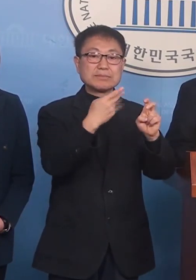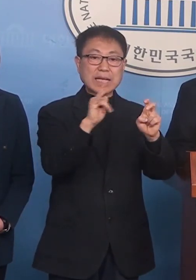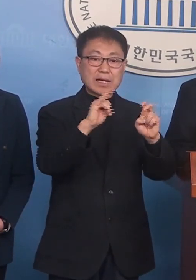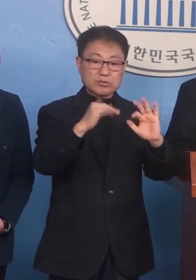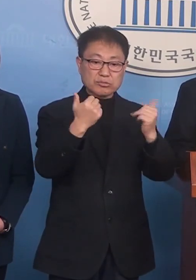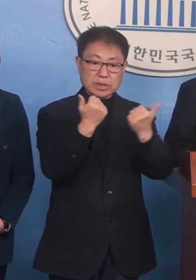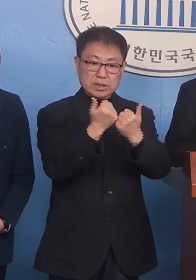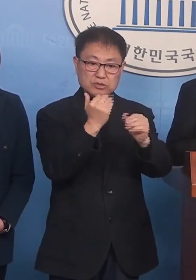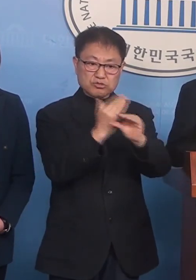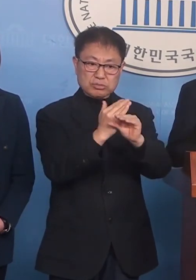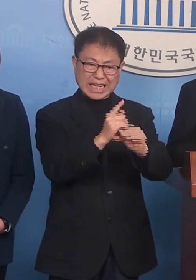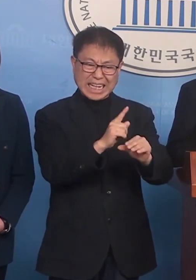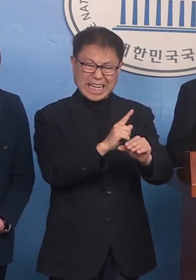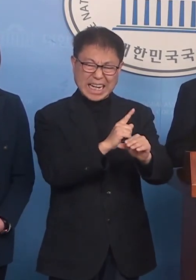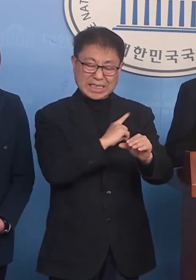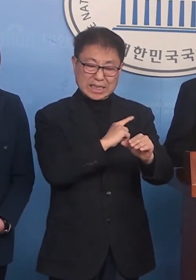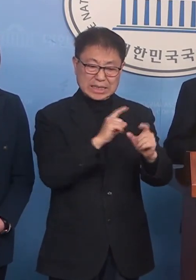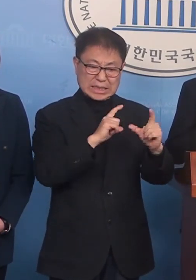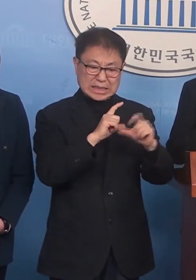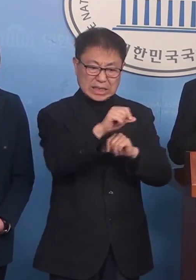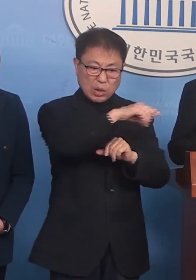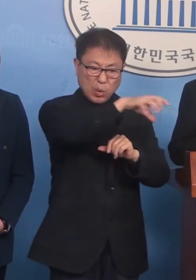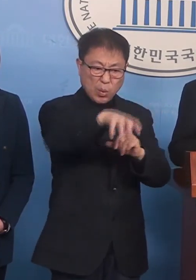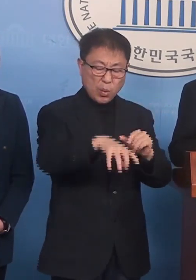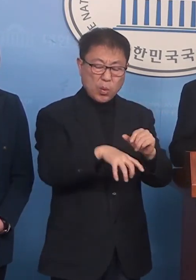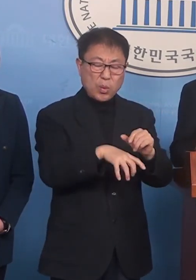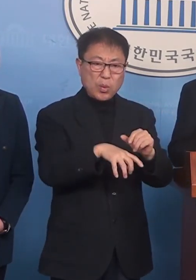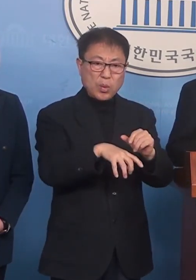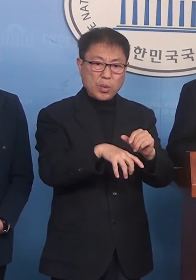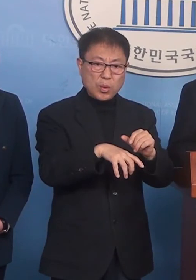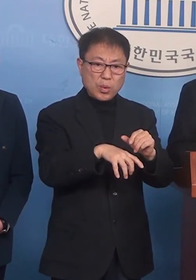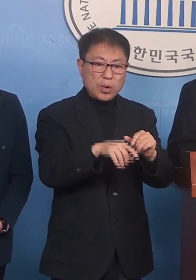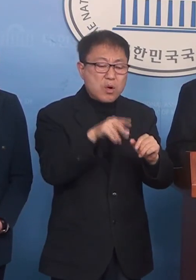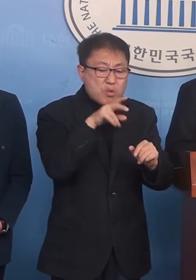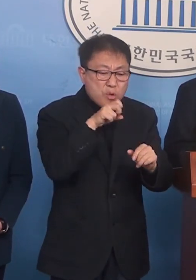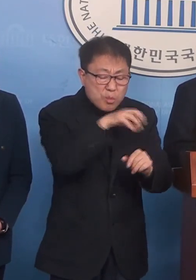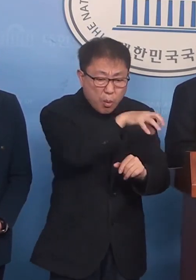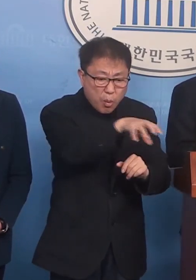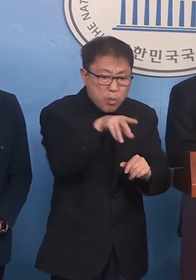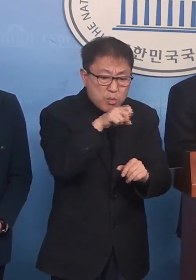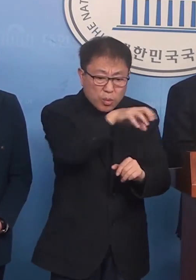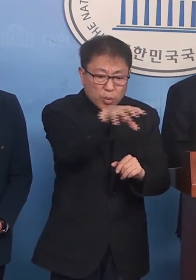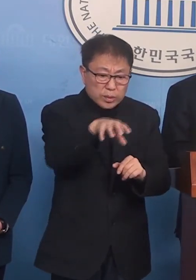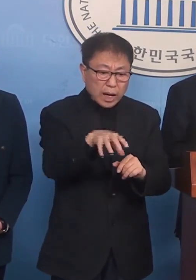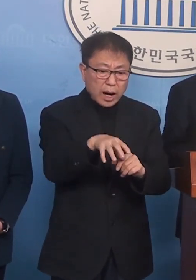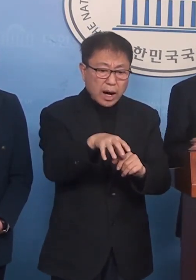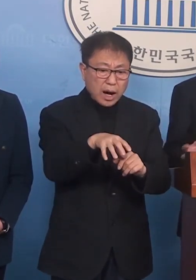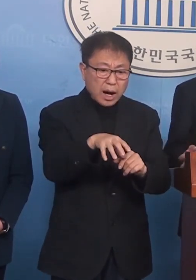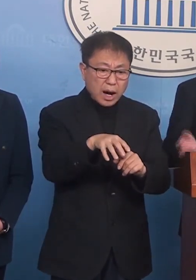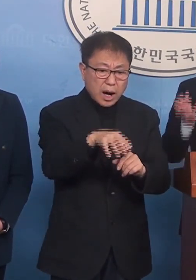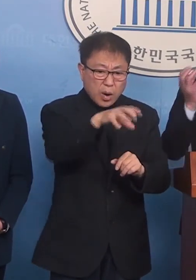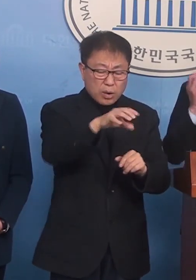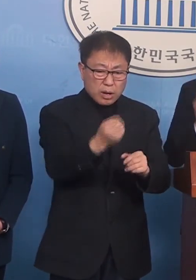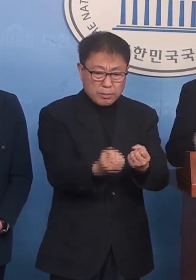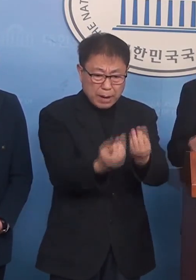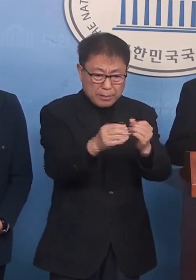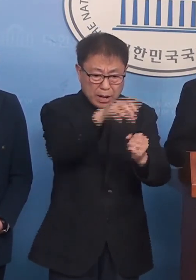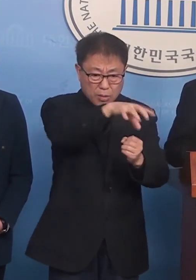국회의원 중에 가장 지역 활동을 골목마다 그리고 현장 간담회를